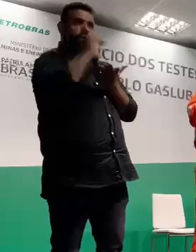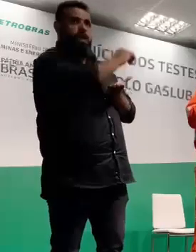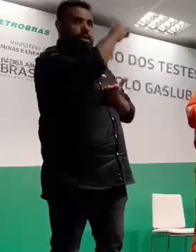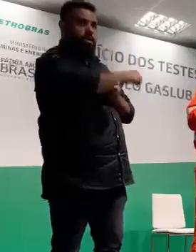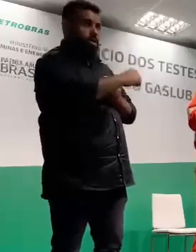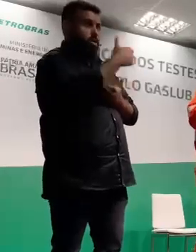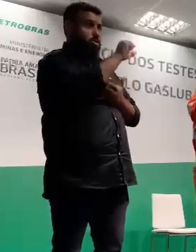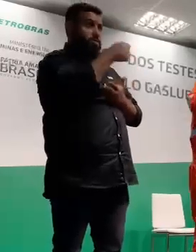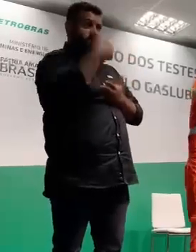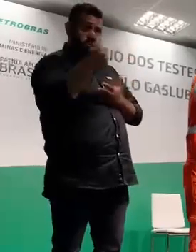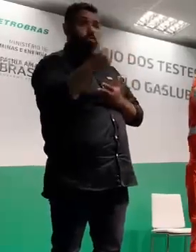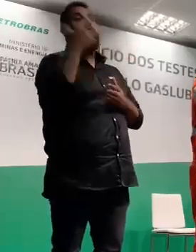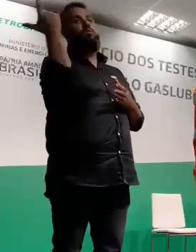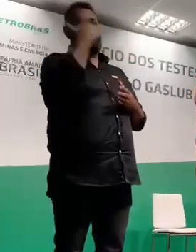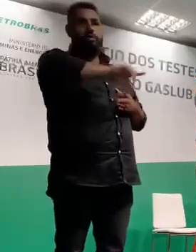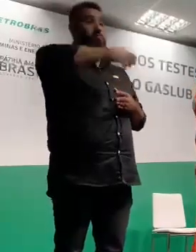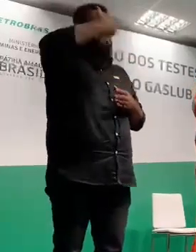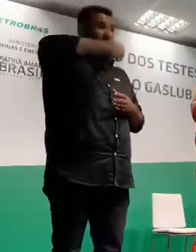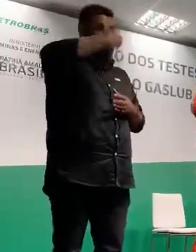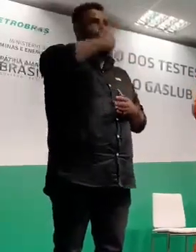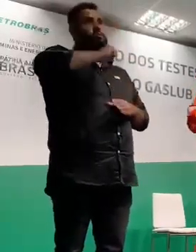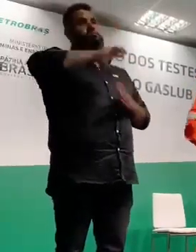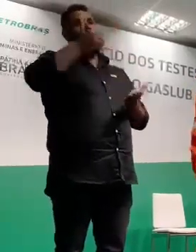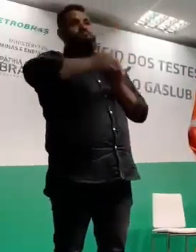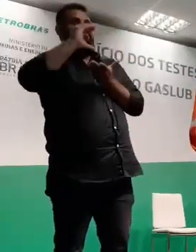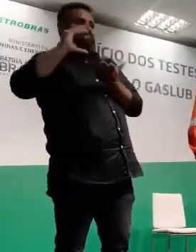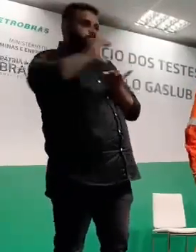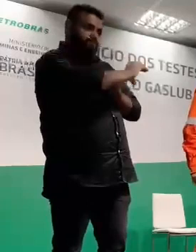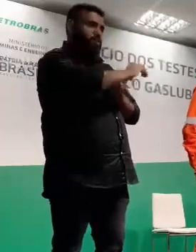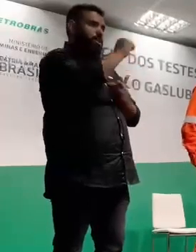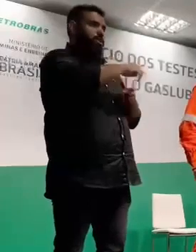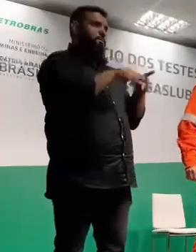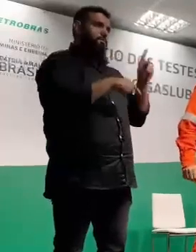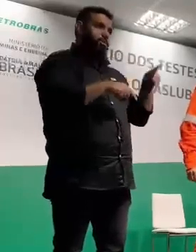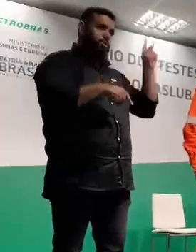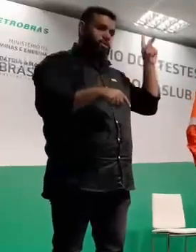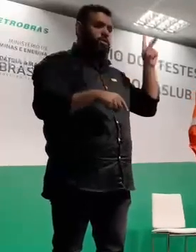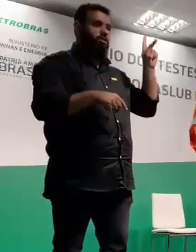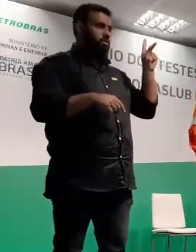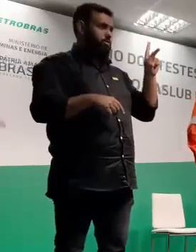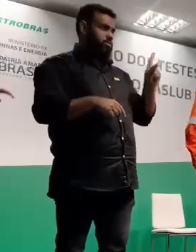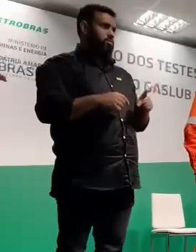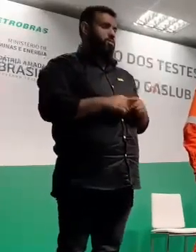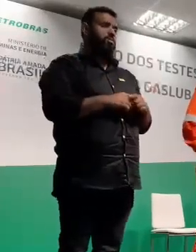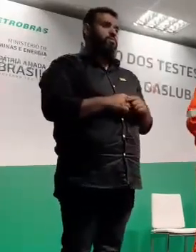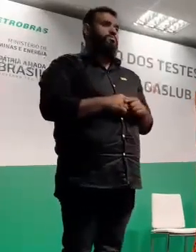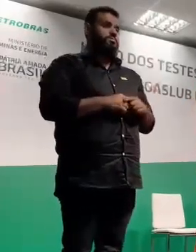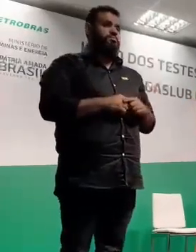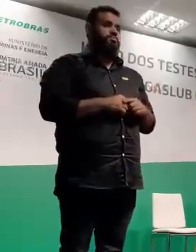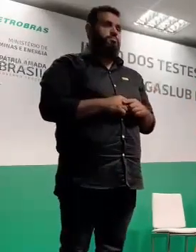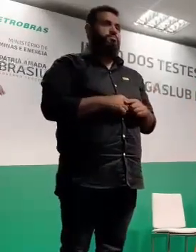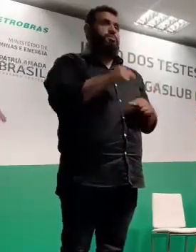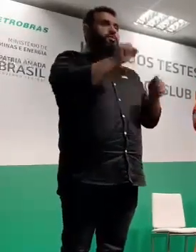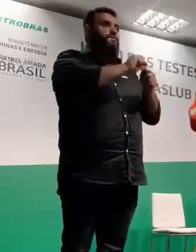em 2021 teve o primeiro investimento relevante no refino brasileiro, o Mubadala investindo aí no